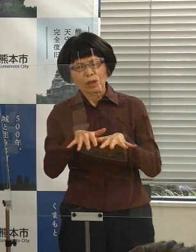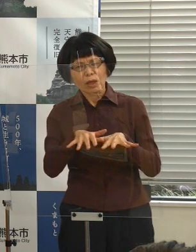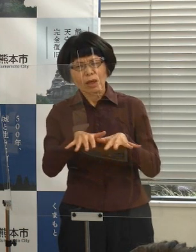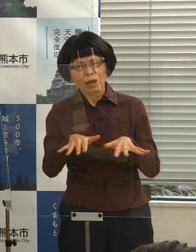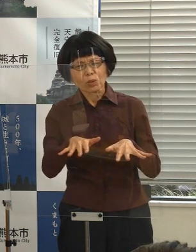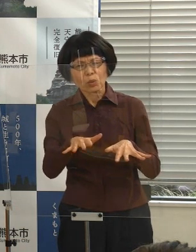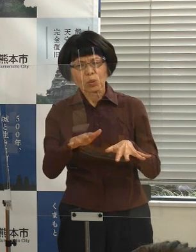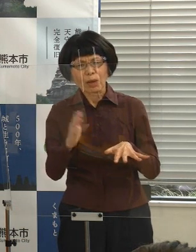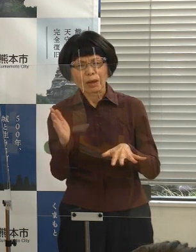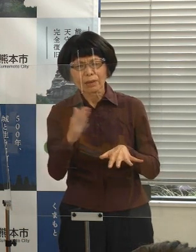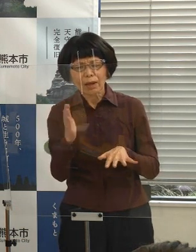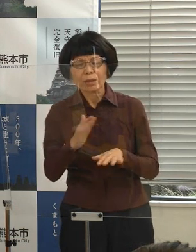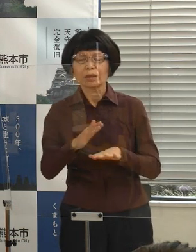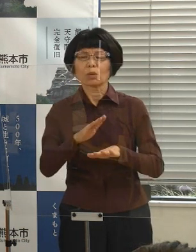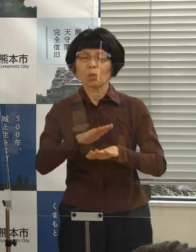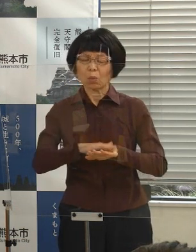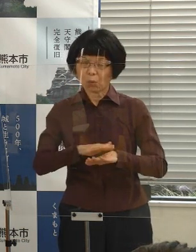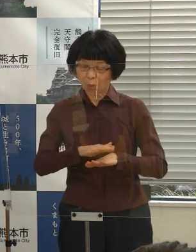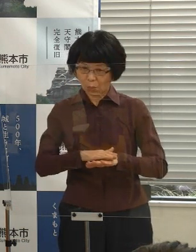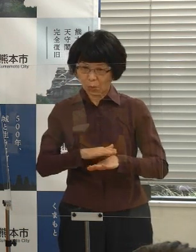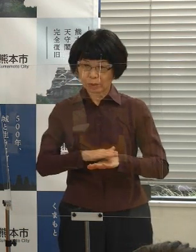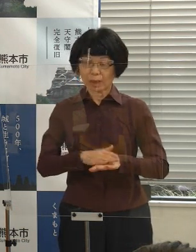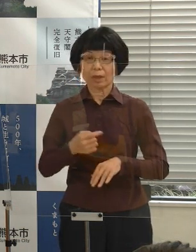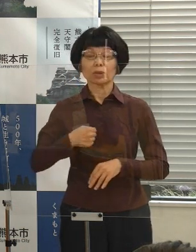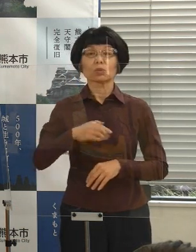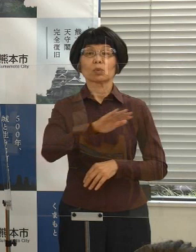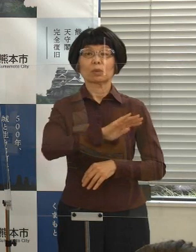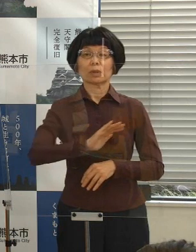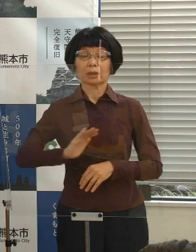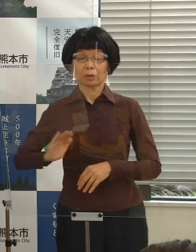務を扱っている人間としてもですね、非常に